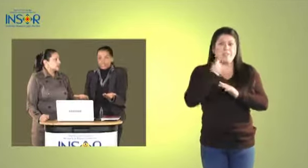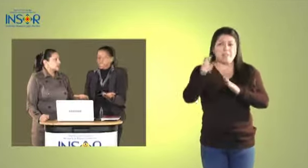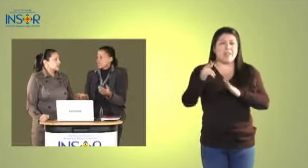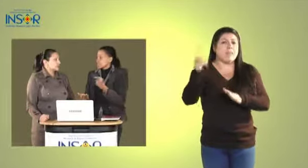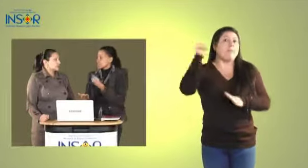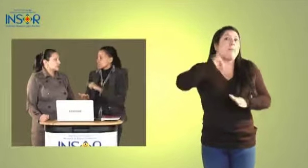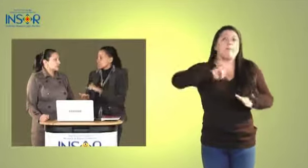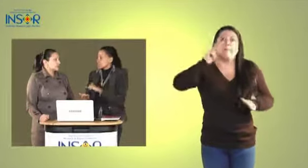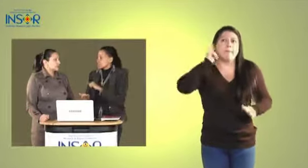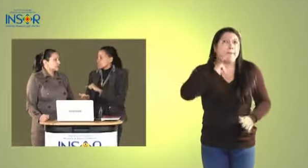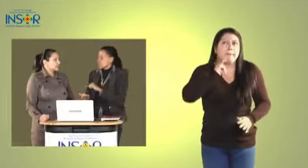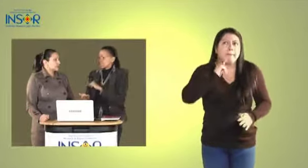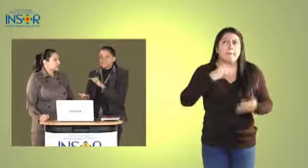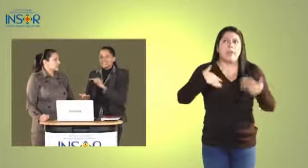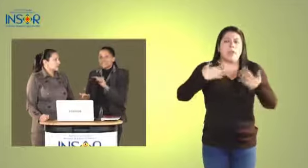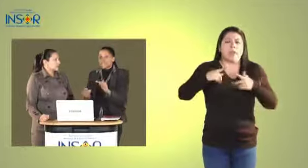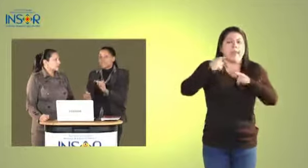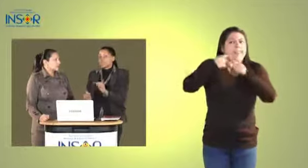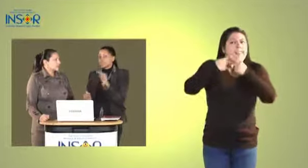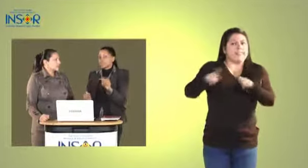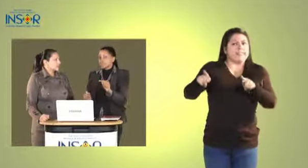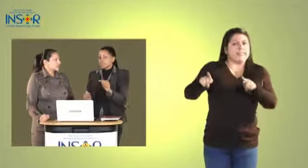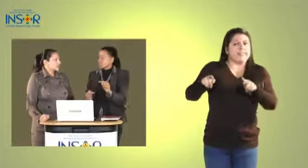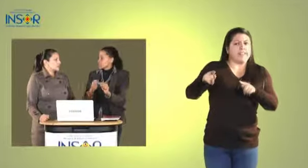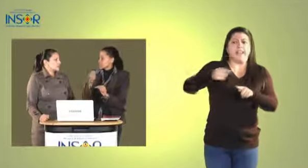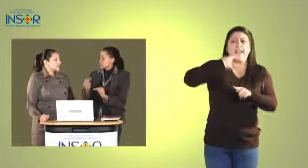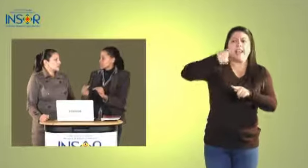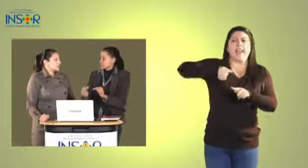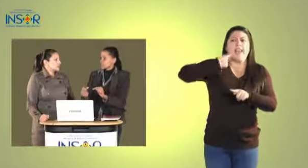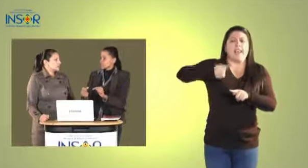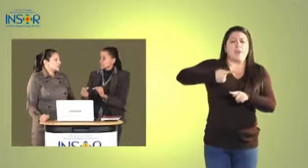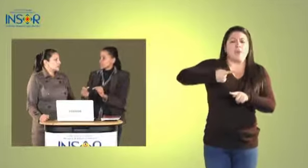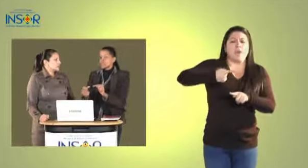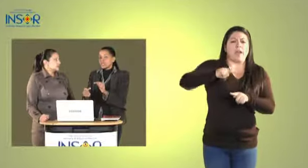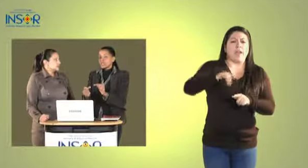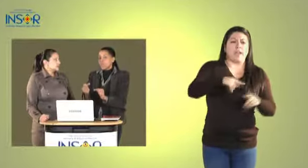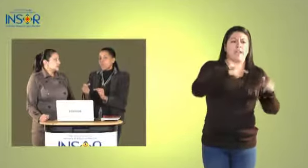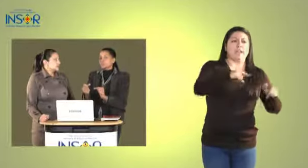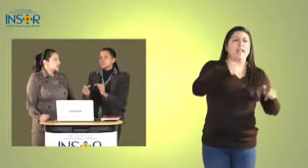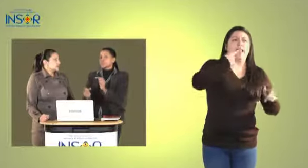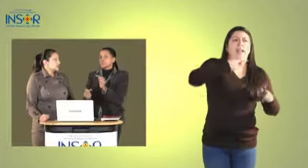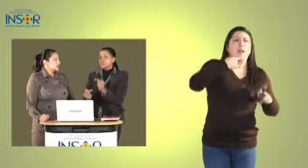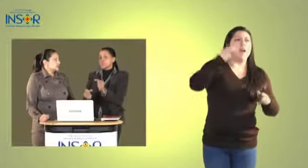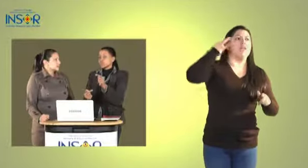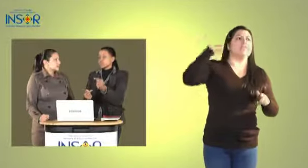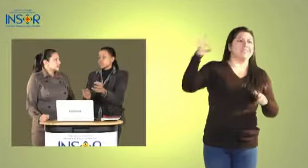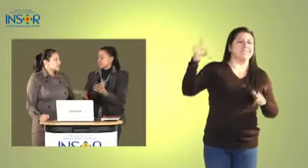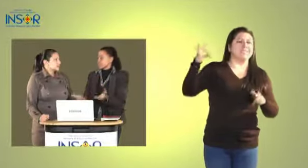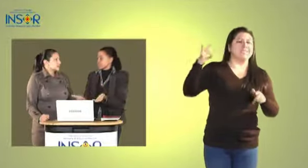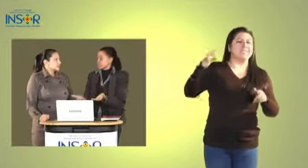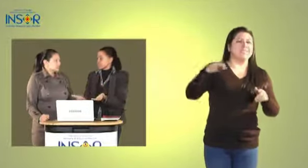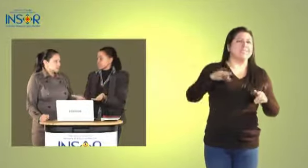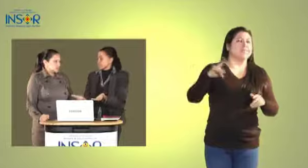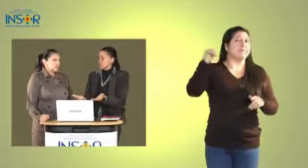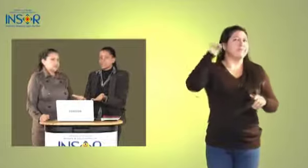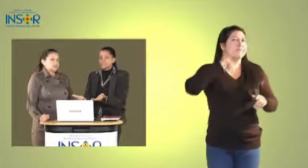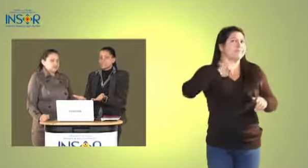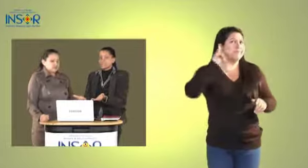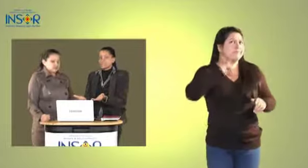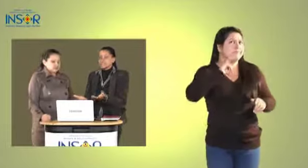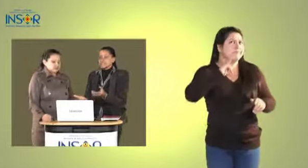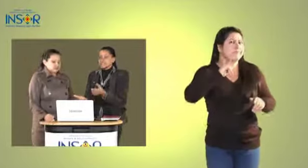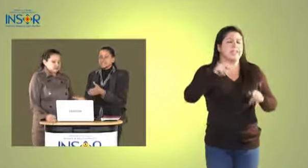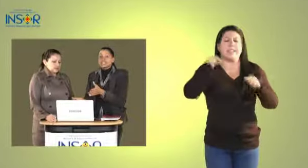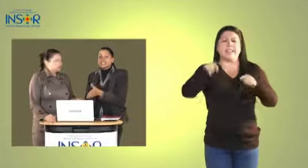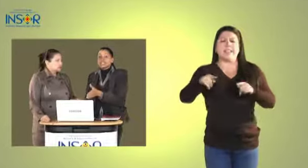no escuchan y que es muy diferente enseñar una lengua que no se escucha a una que se está escuchando. Entonces, ¿cuál significativo y pertinente sería esa forma de